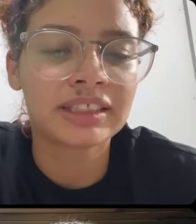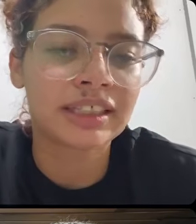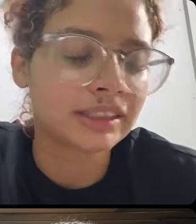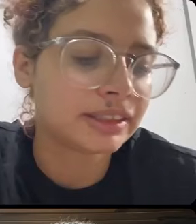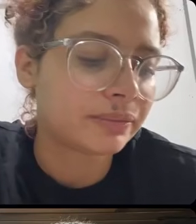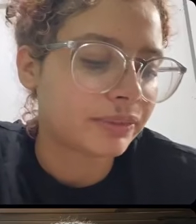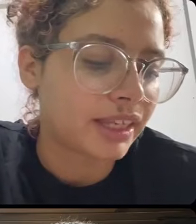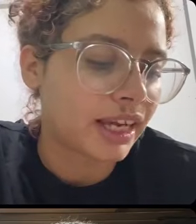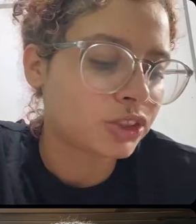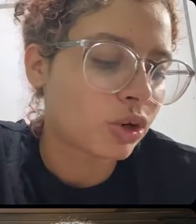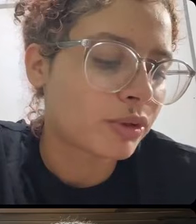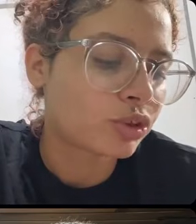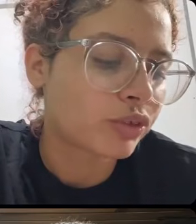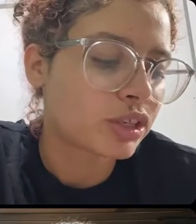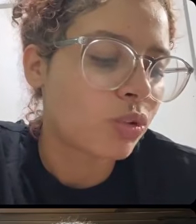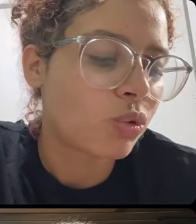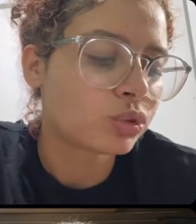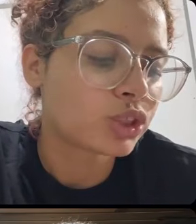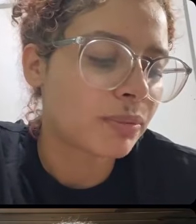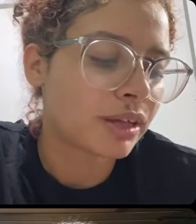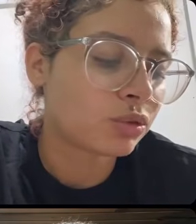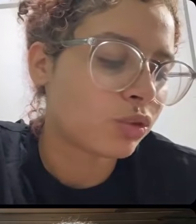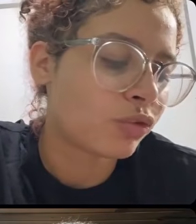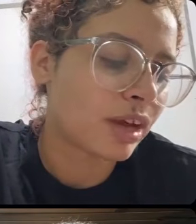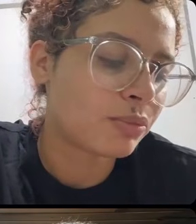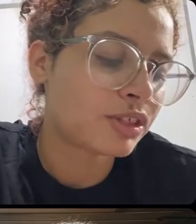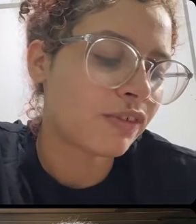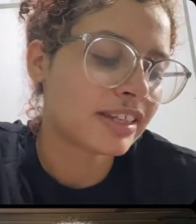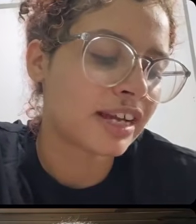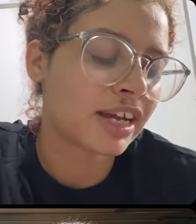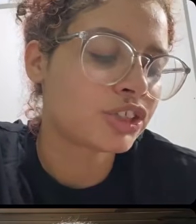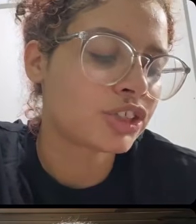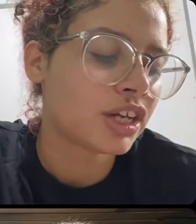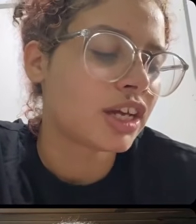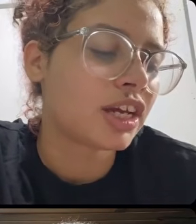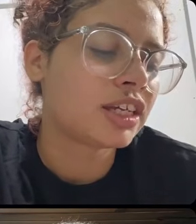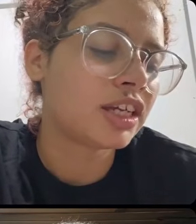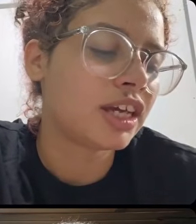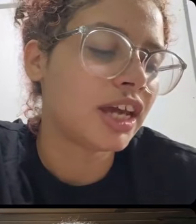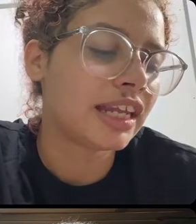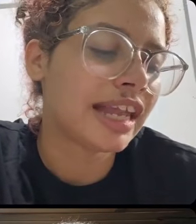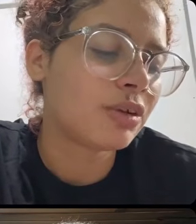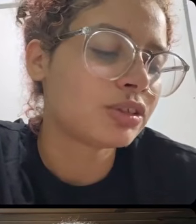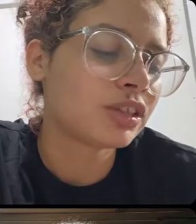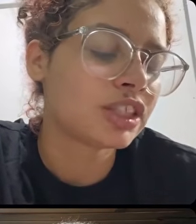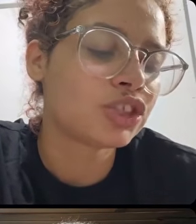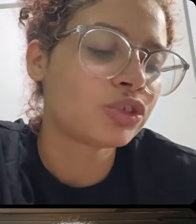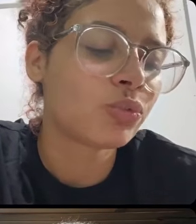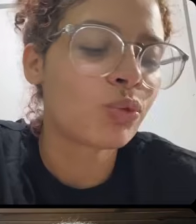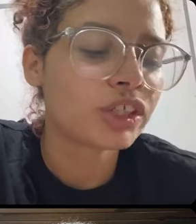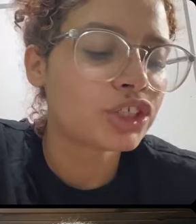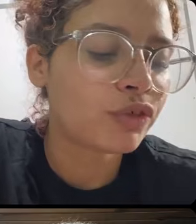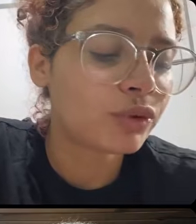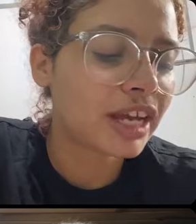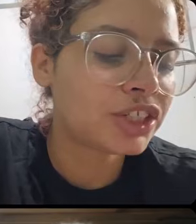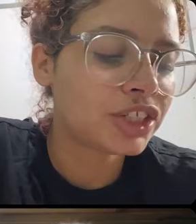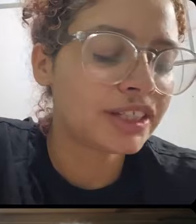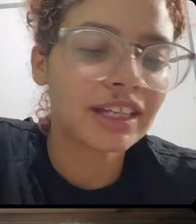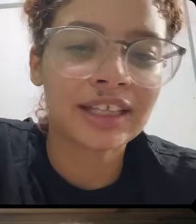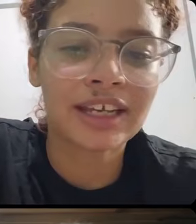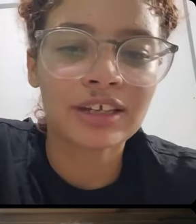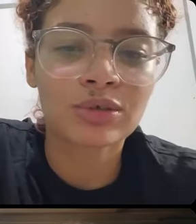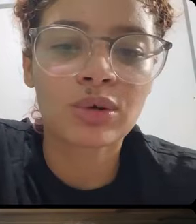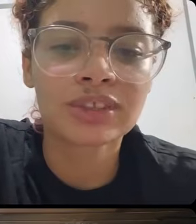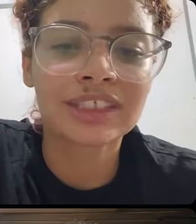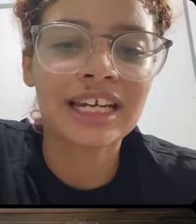de adolescentes, a gente começou a fazer um culto chamado O Verbo se faz arte. Que lá tinham muitas dificuldades